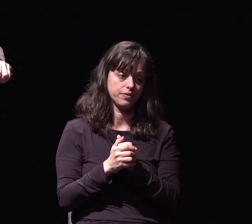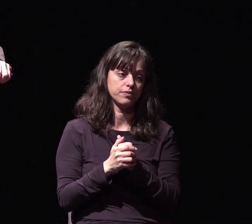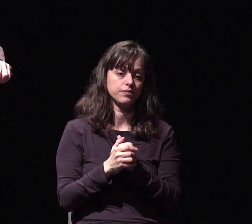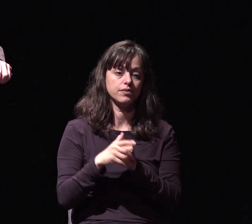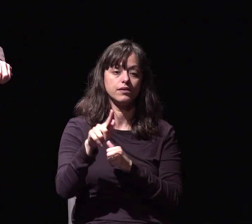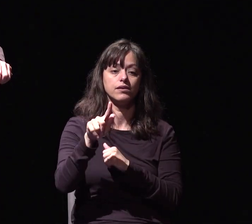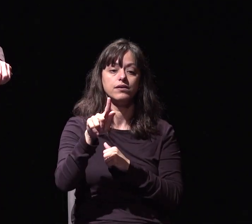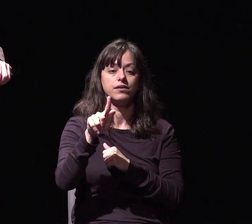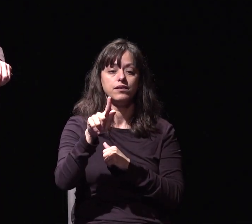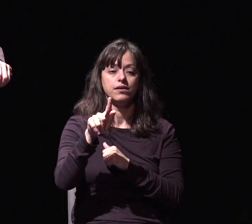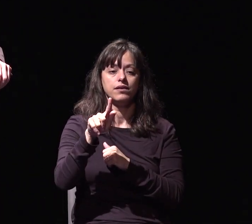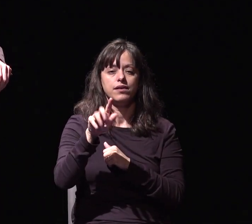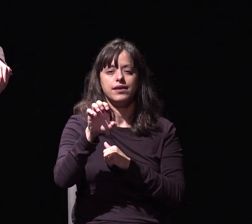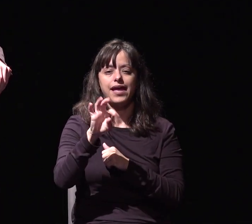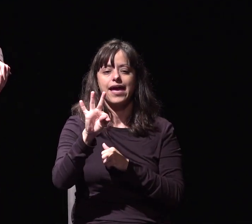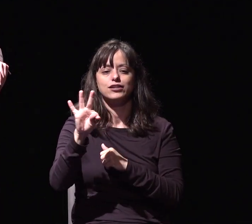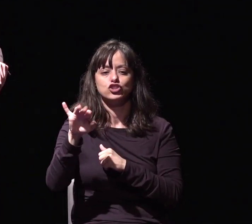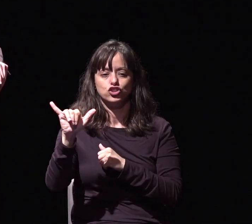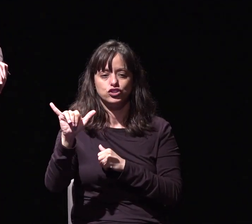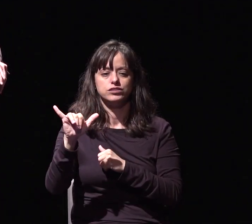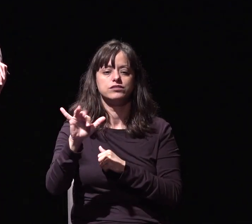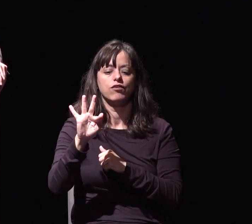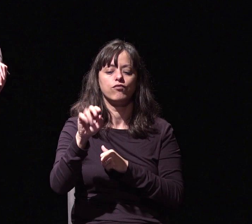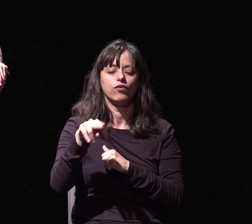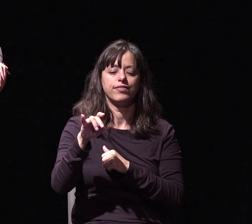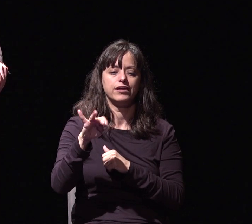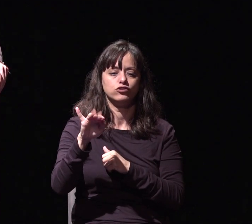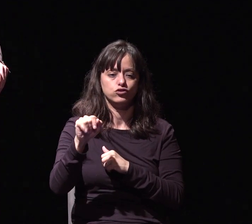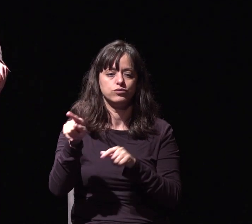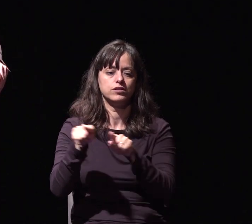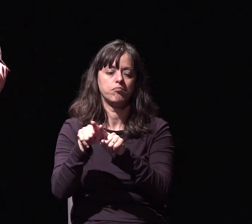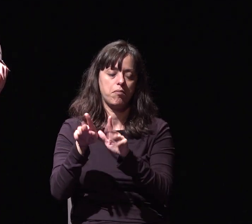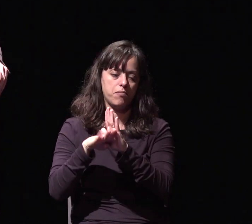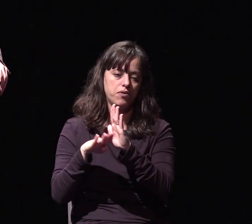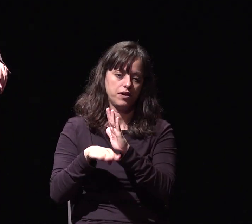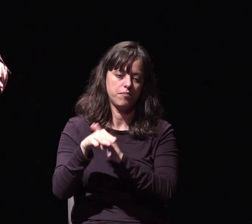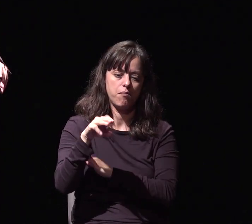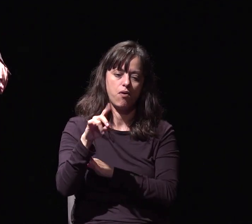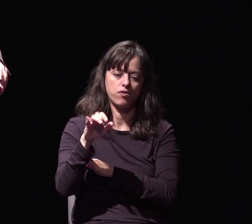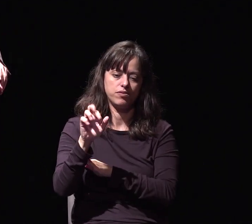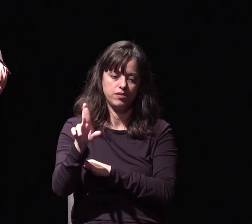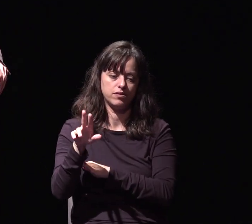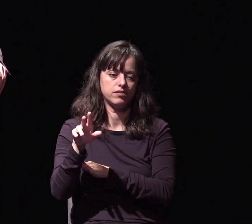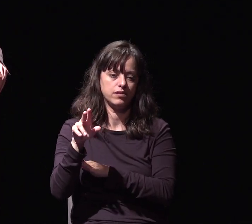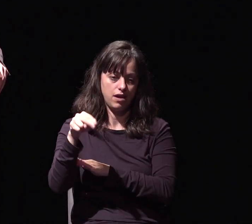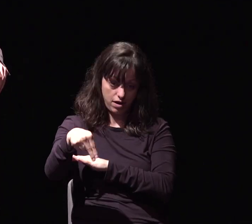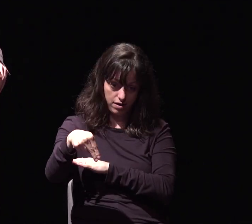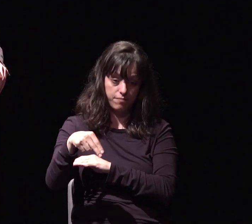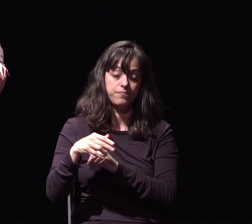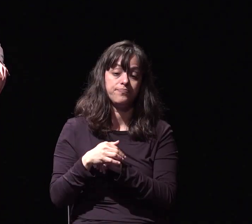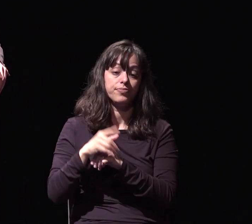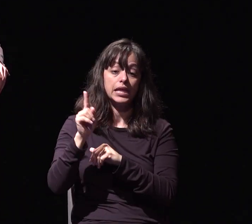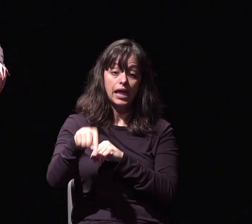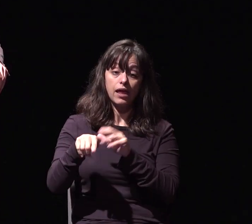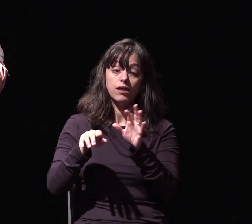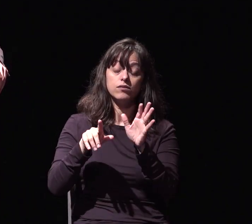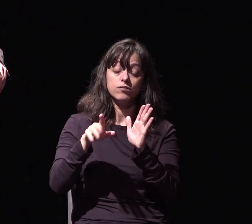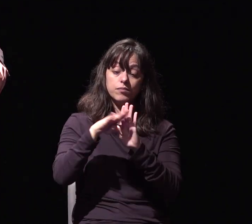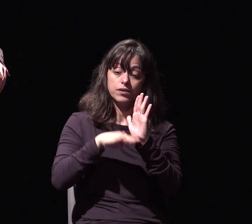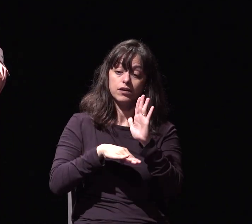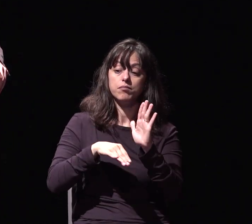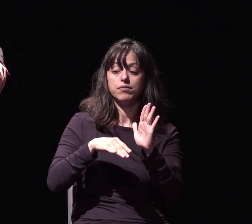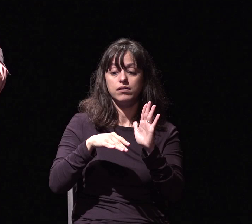da Getty Foundation, do programa Keeping It Modern, é importante explicar do que se trata. Não é um projeto